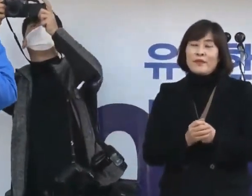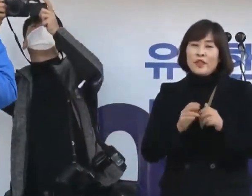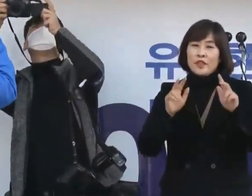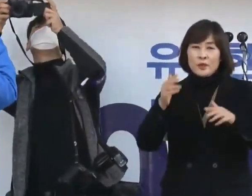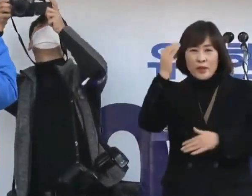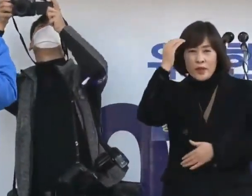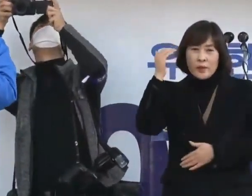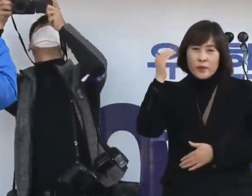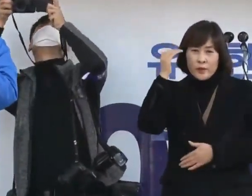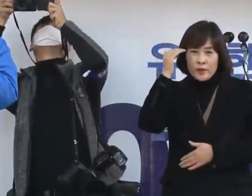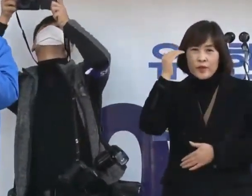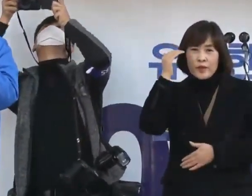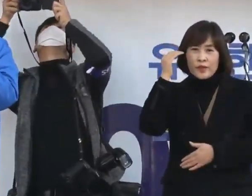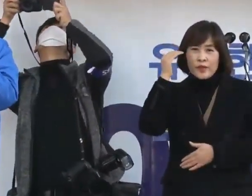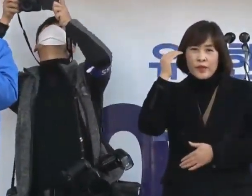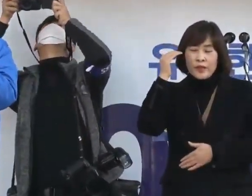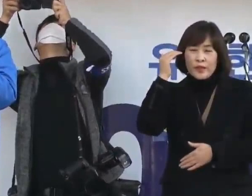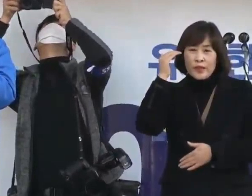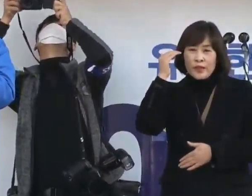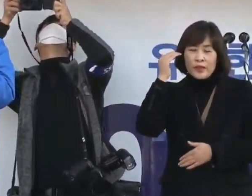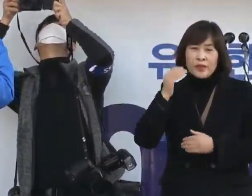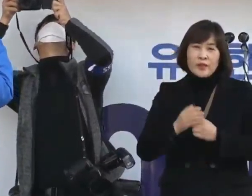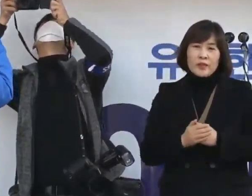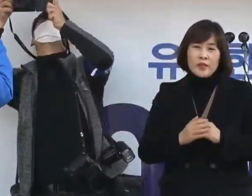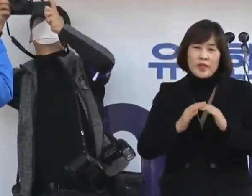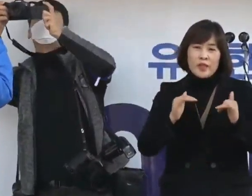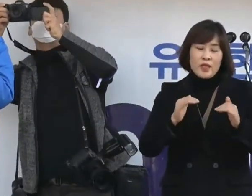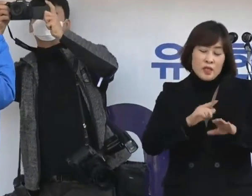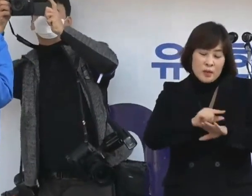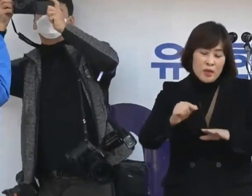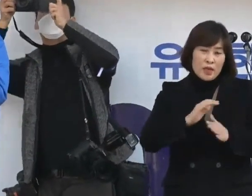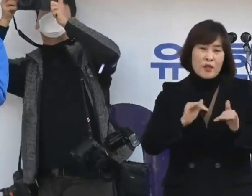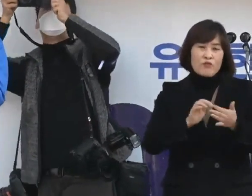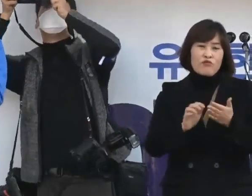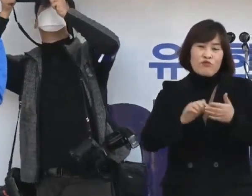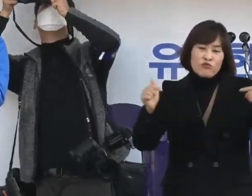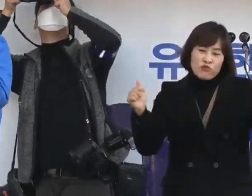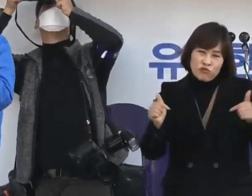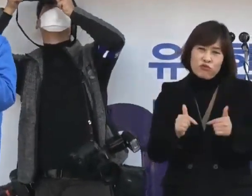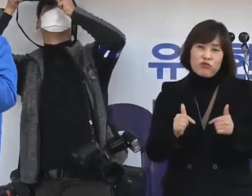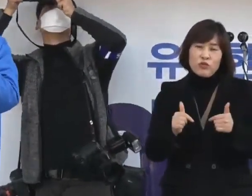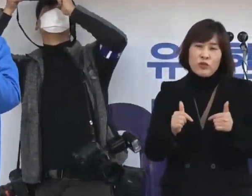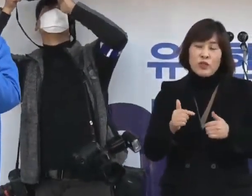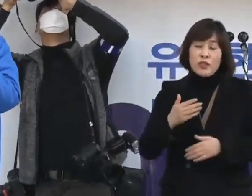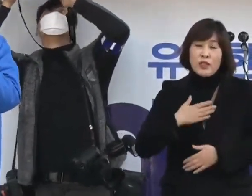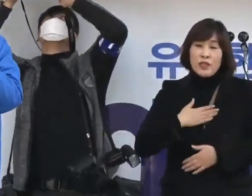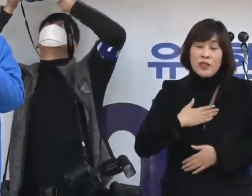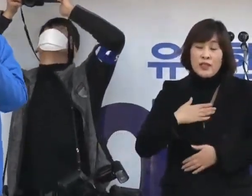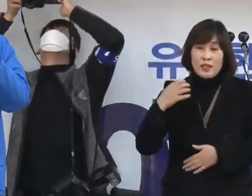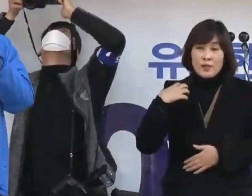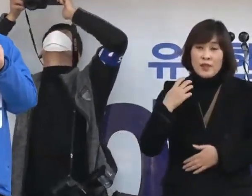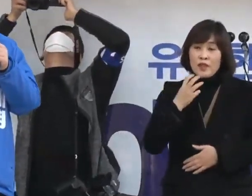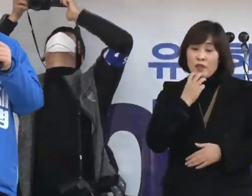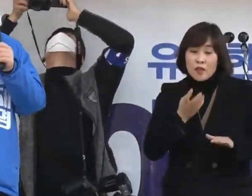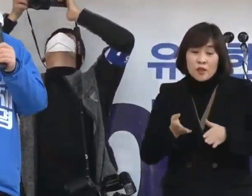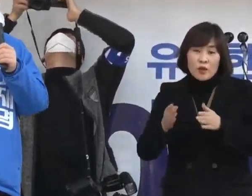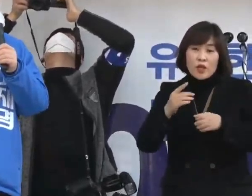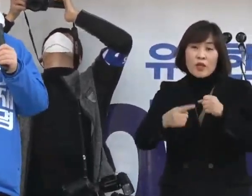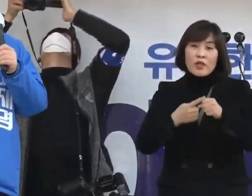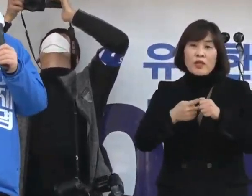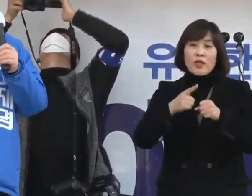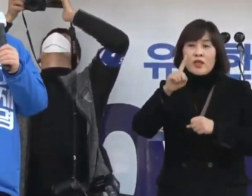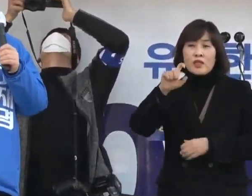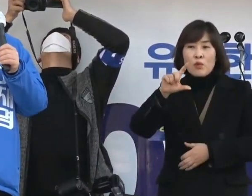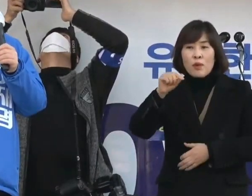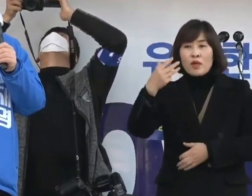지금 대한민국이 지방은 인구가 줄어서 소멸하고 제가 관할하던 경기도는 인구가 1년에